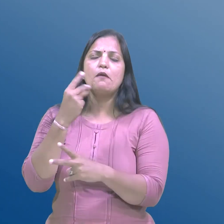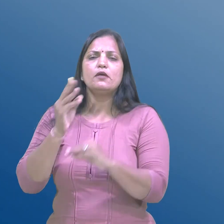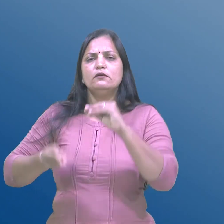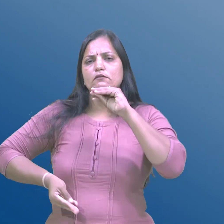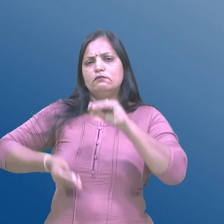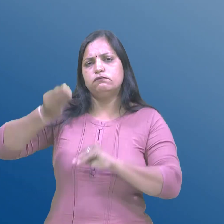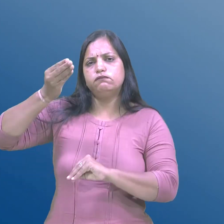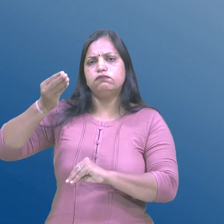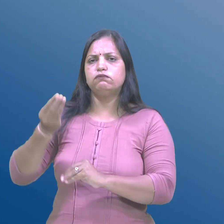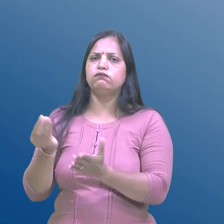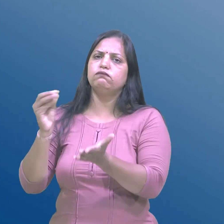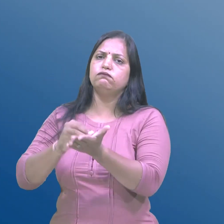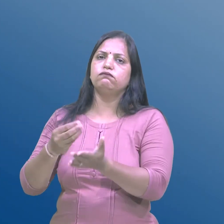કરશે.